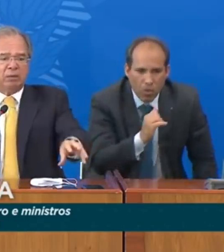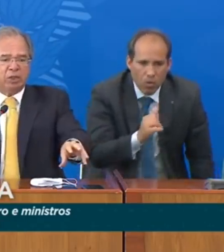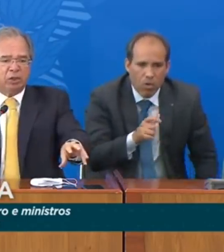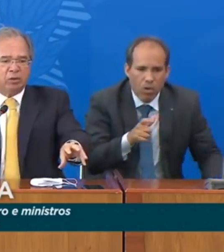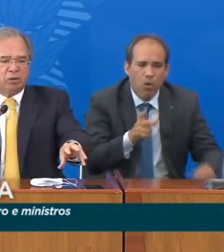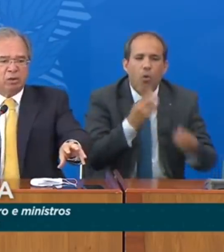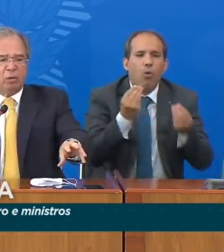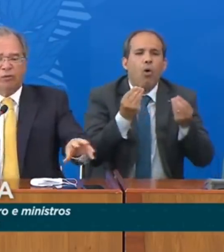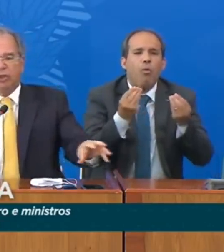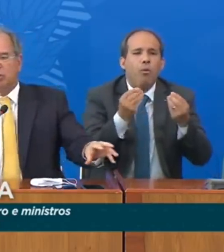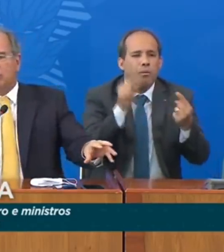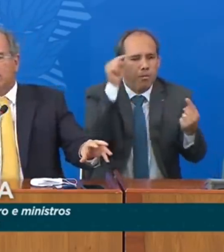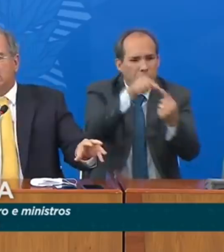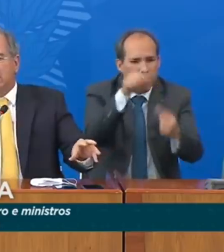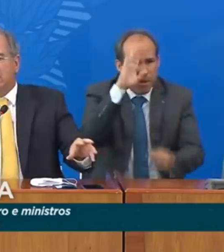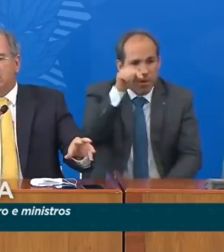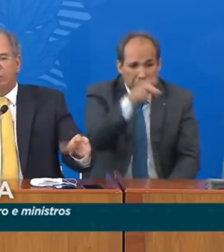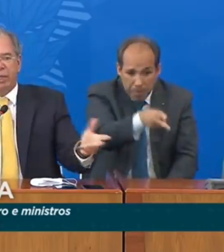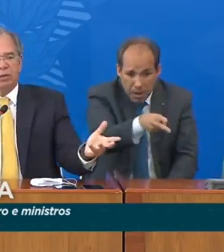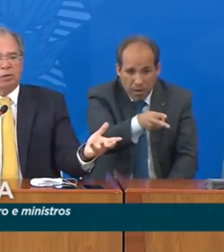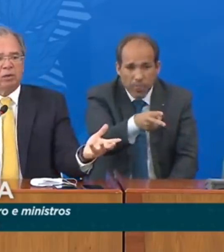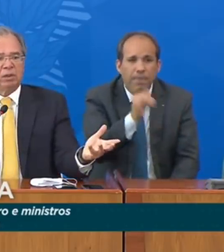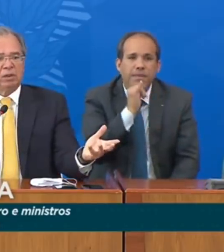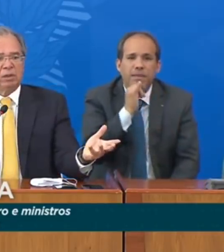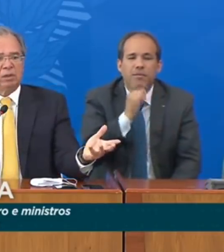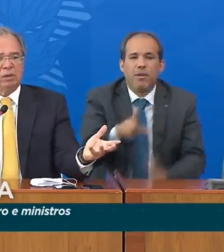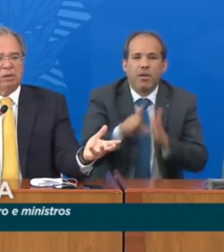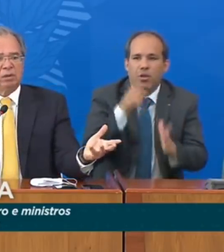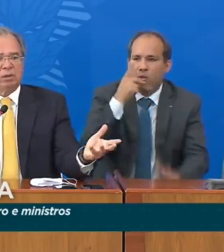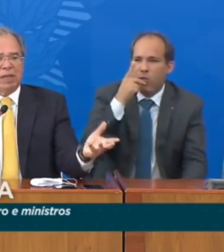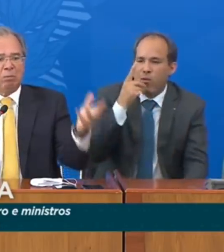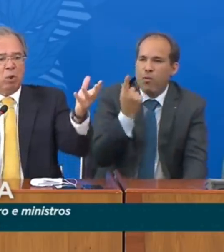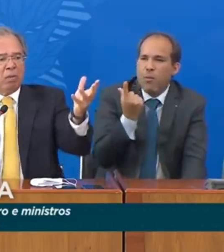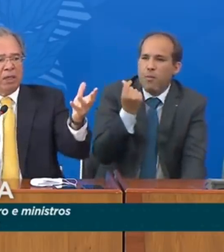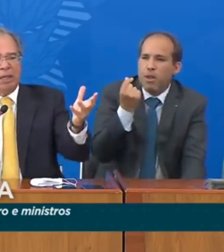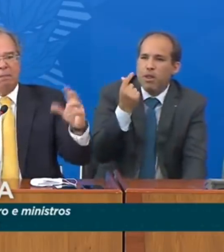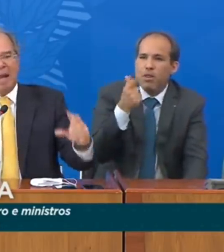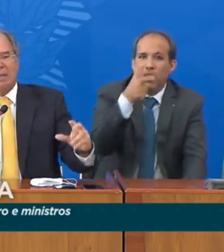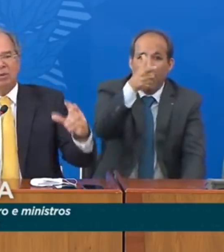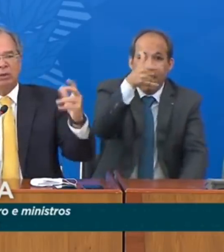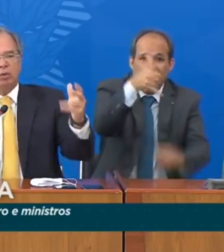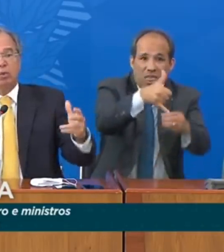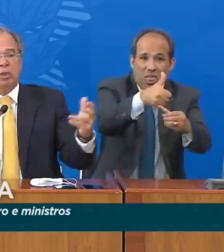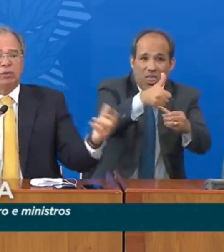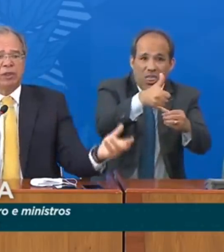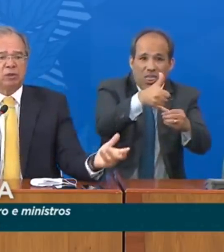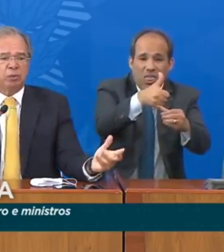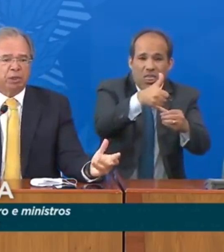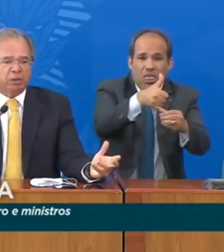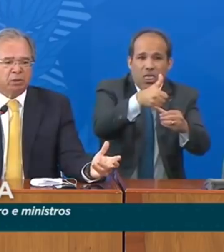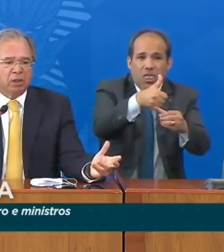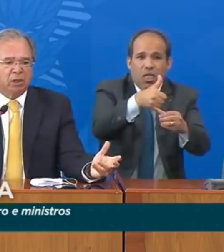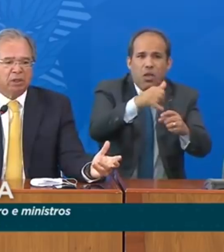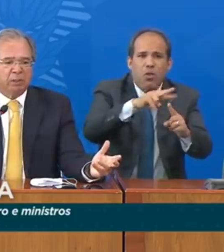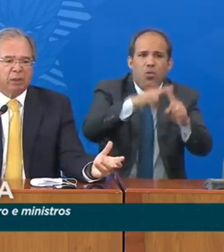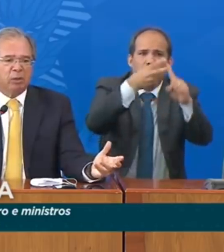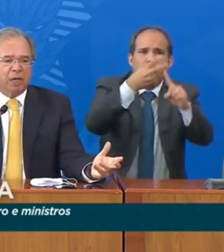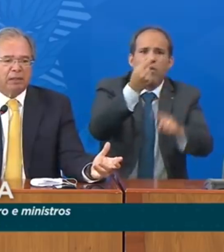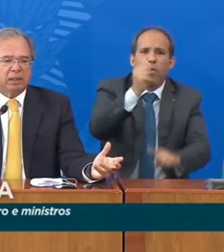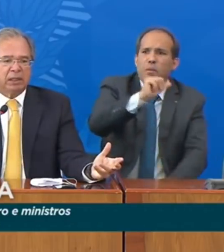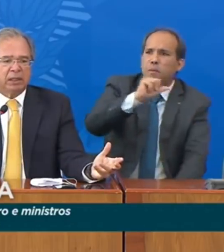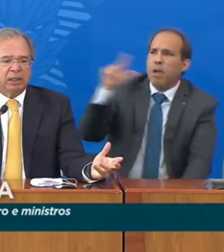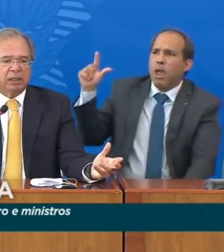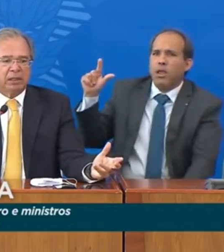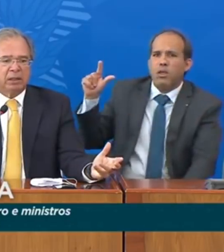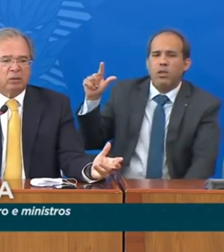é exatamente nisso. Como foi dito antes, o preço na bomba é mais que 2 vezes o preço da